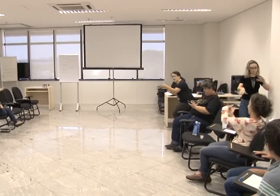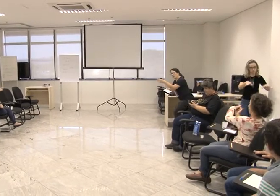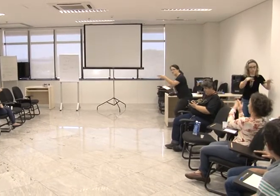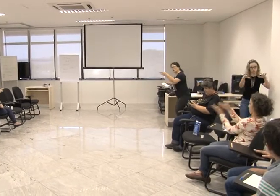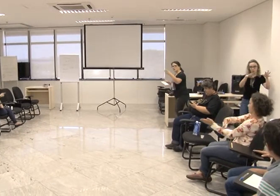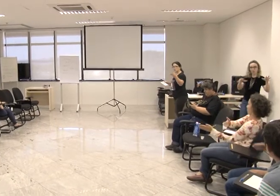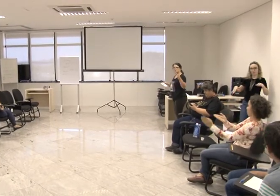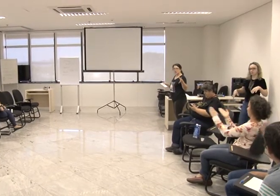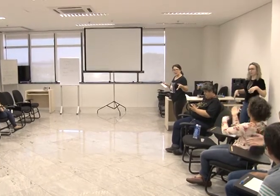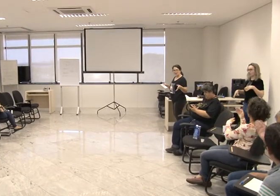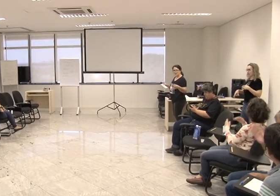Todo mundo já?